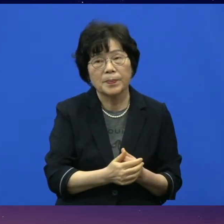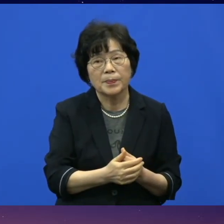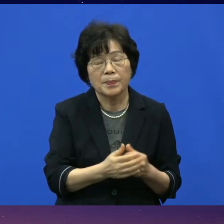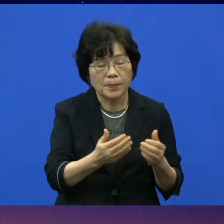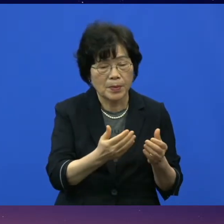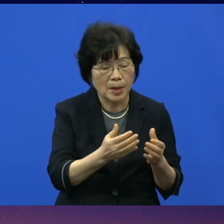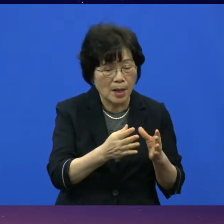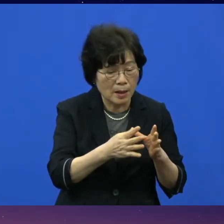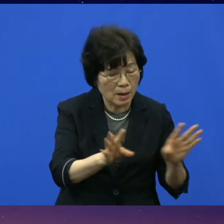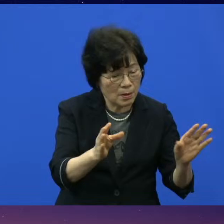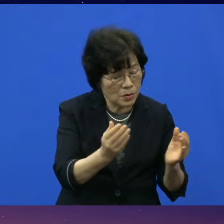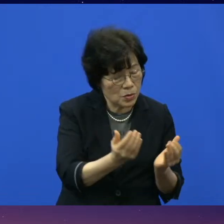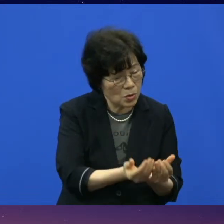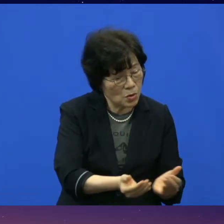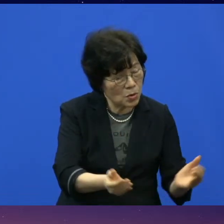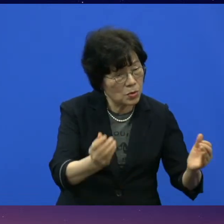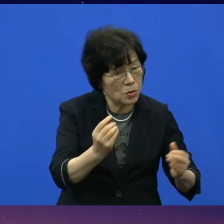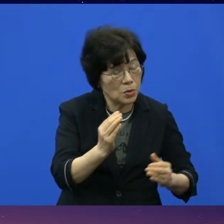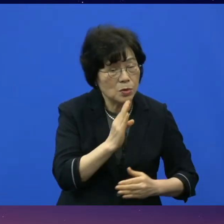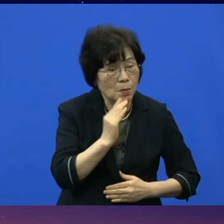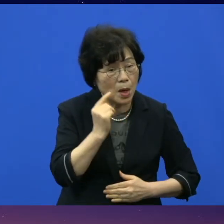깨어진 그릇인데 아름다워요, 여러분.